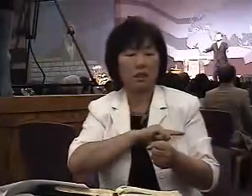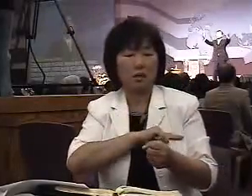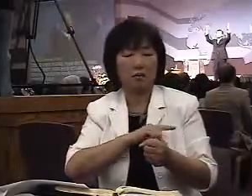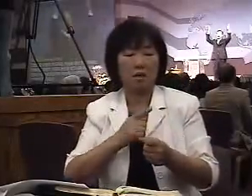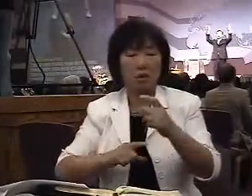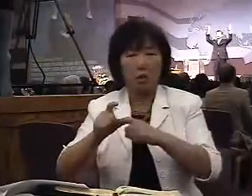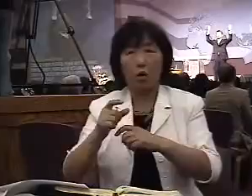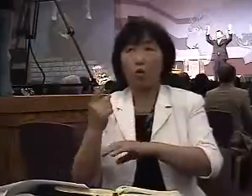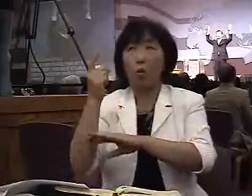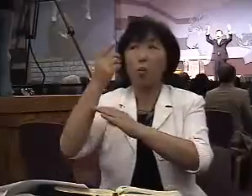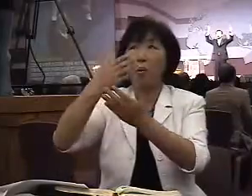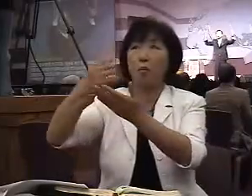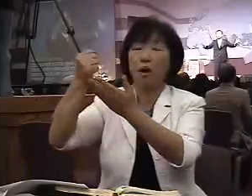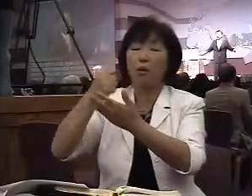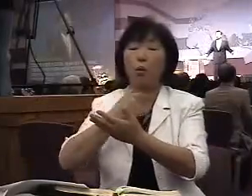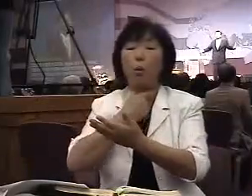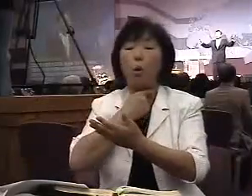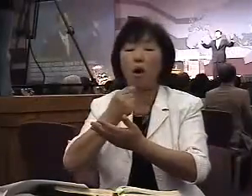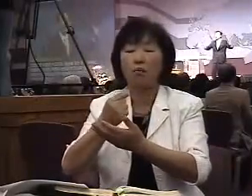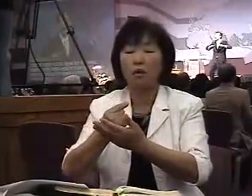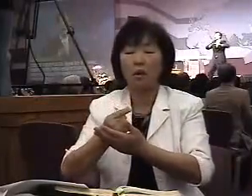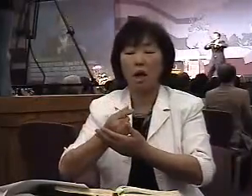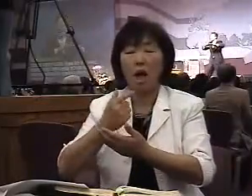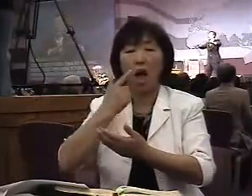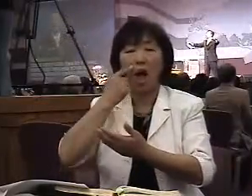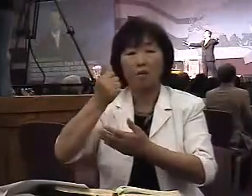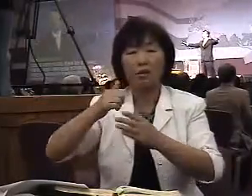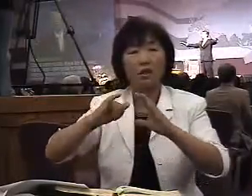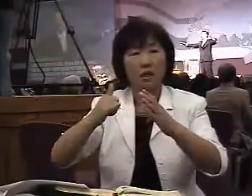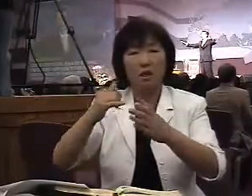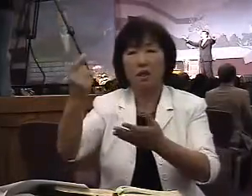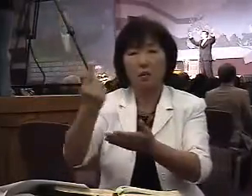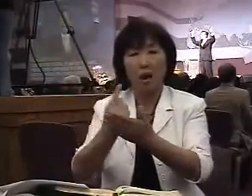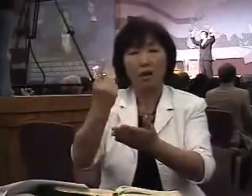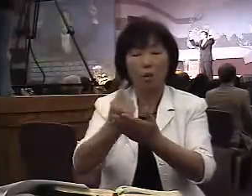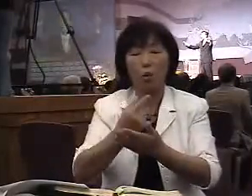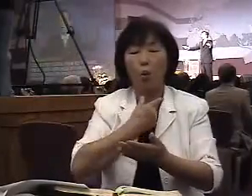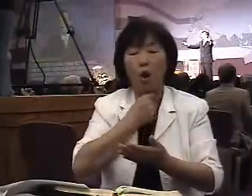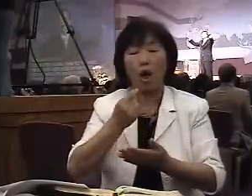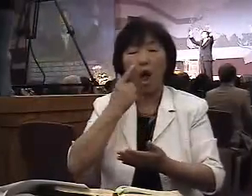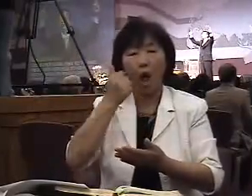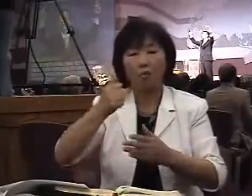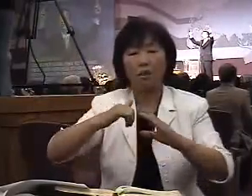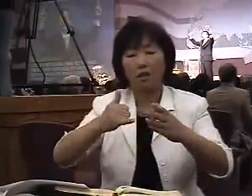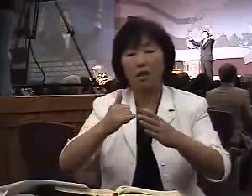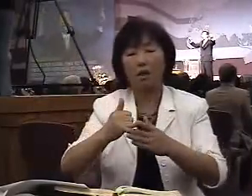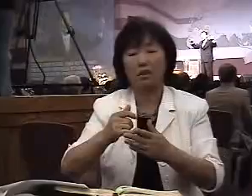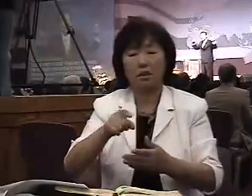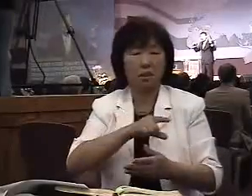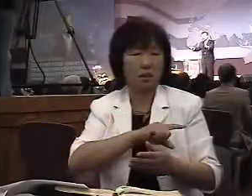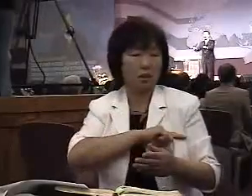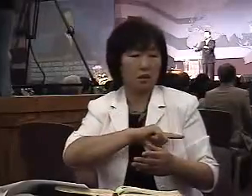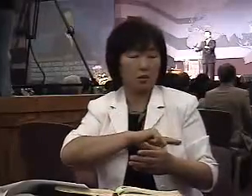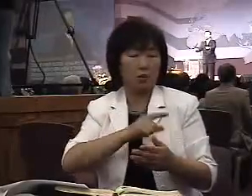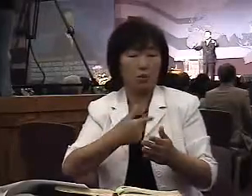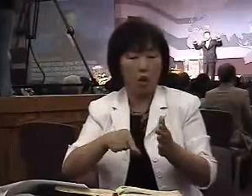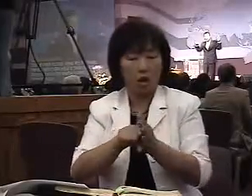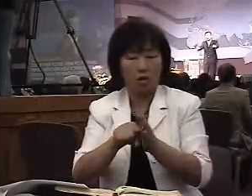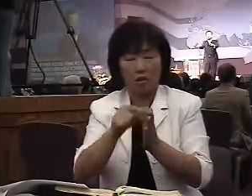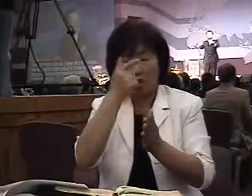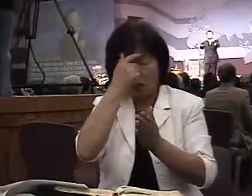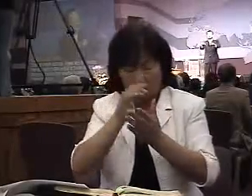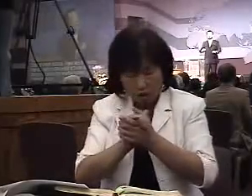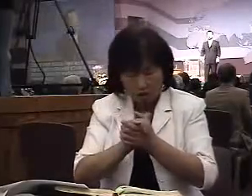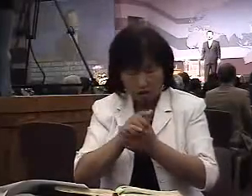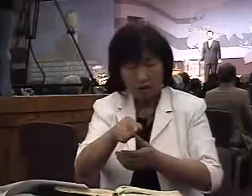이름이 드높임을 받기 원합니다. 그리고 아버지의 나라가 임하기를 원합니다. 아버지의 나라와 그 이름을 위하여서 기도하는 것,